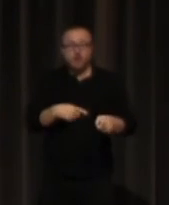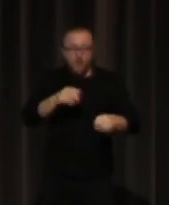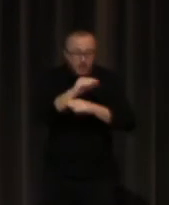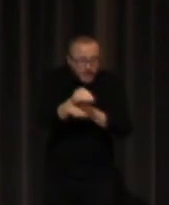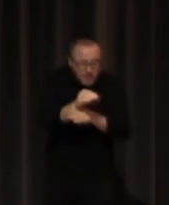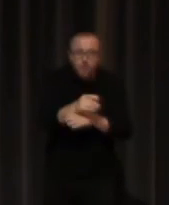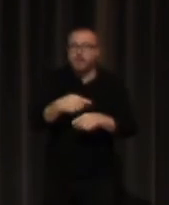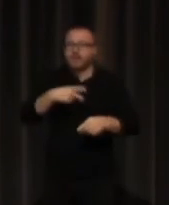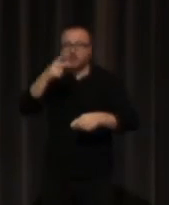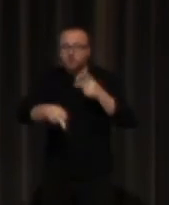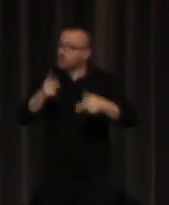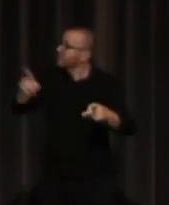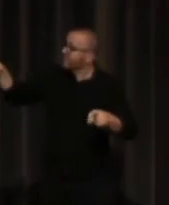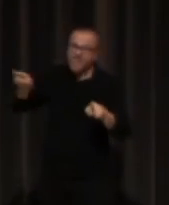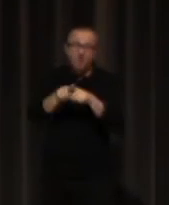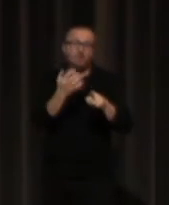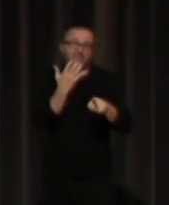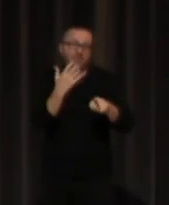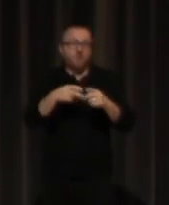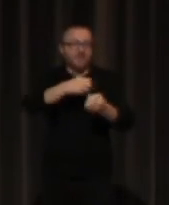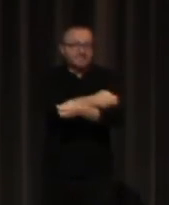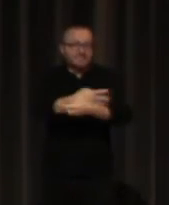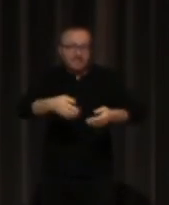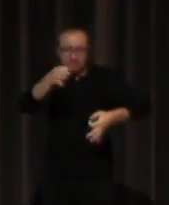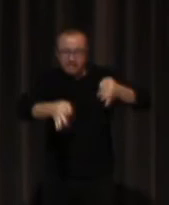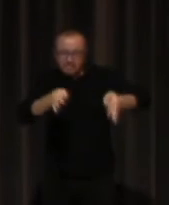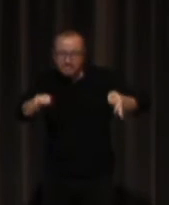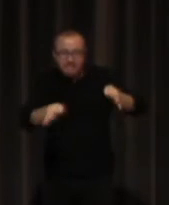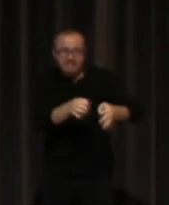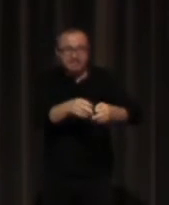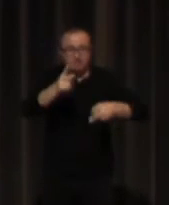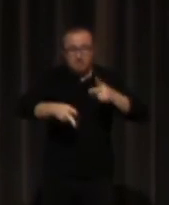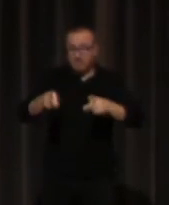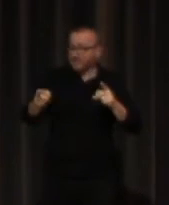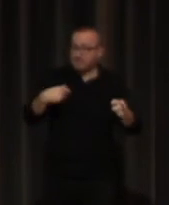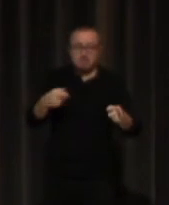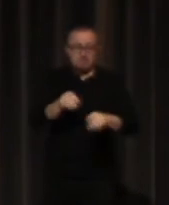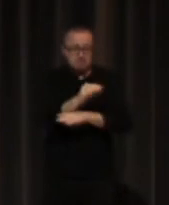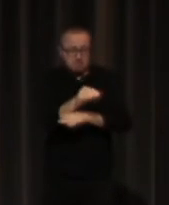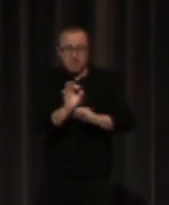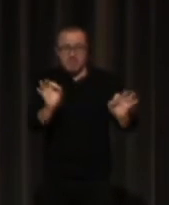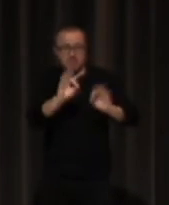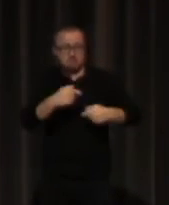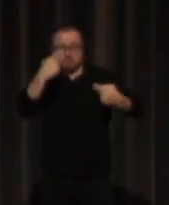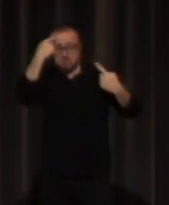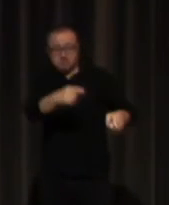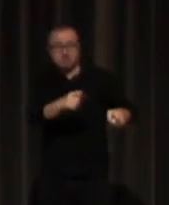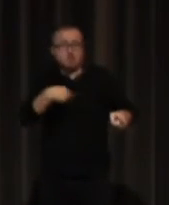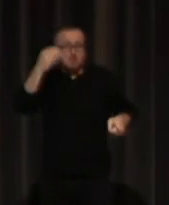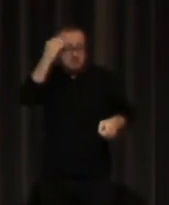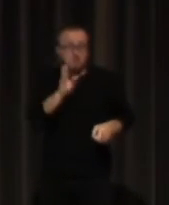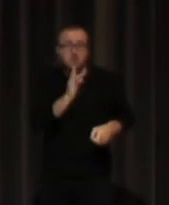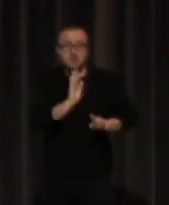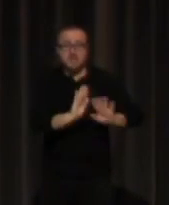de sang, diguéssim, aquestes taques que deixaven per terra, i no passaria res. És a dir,